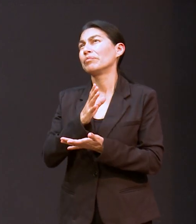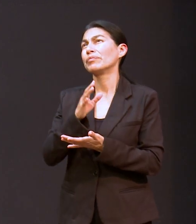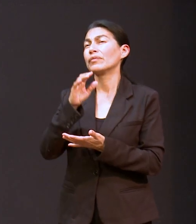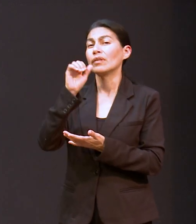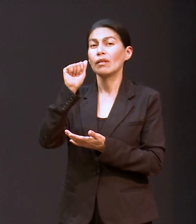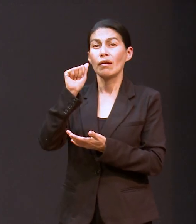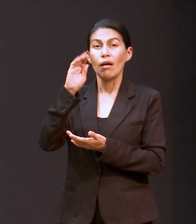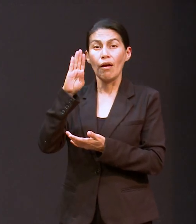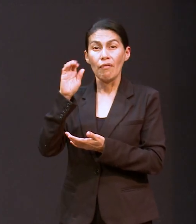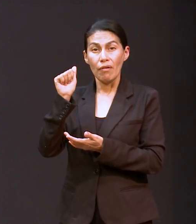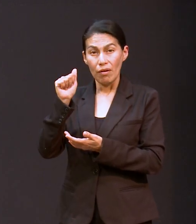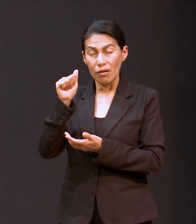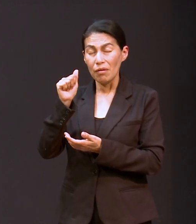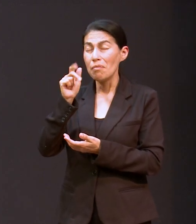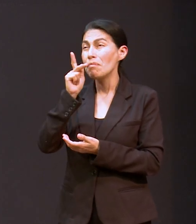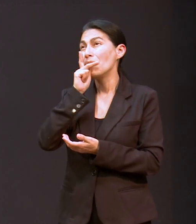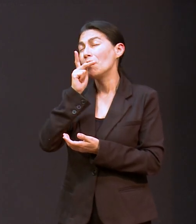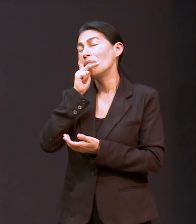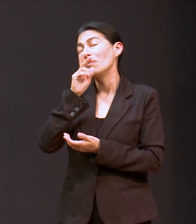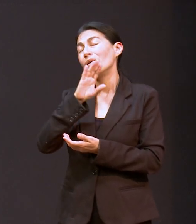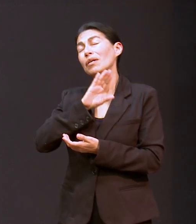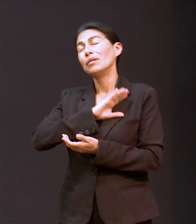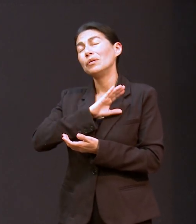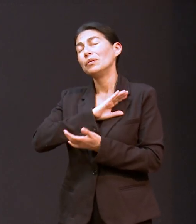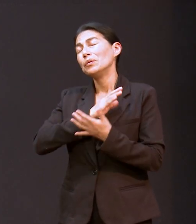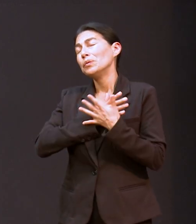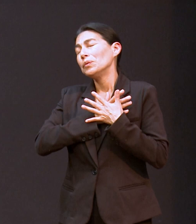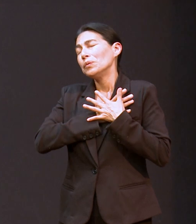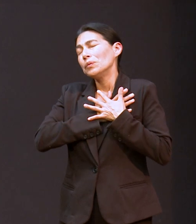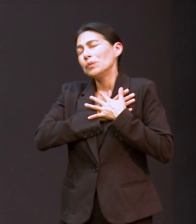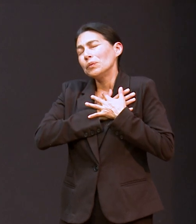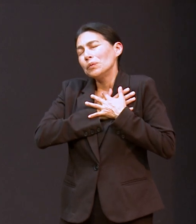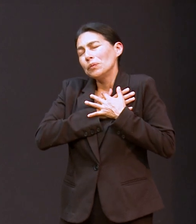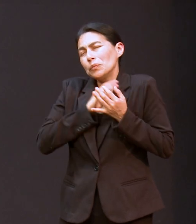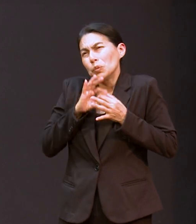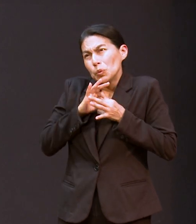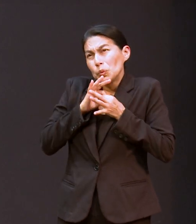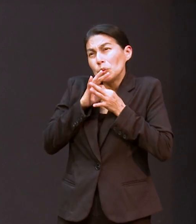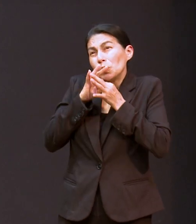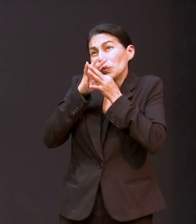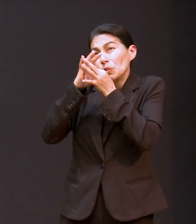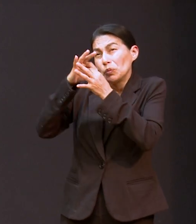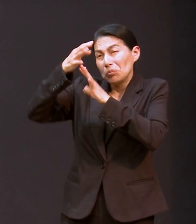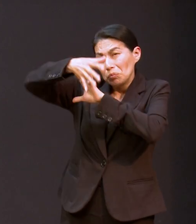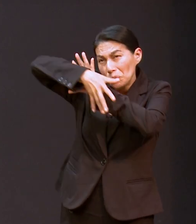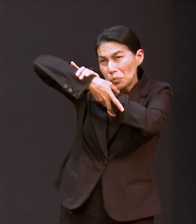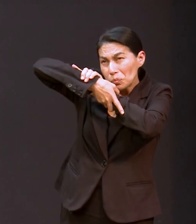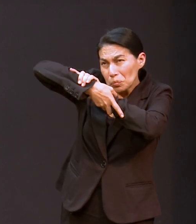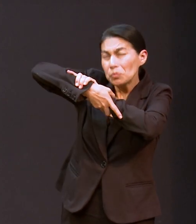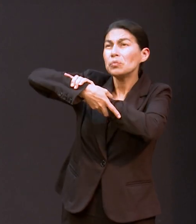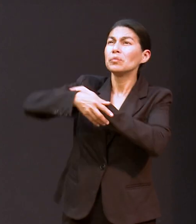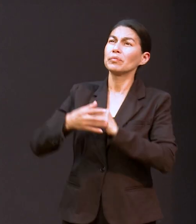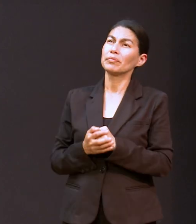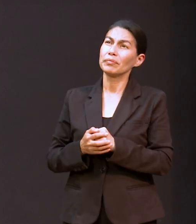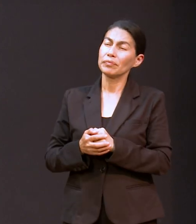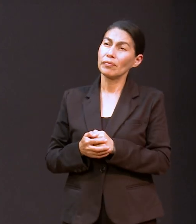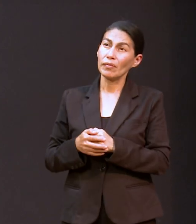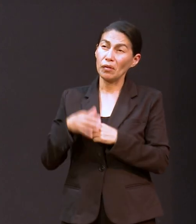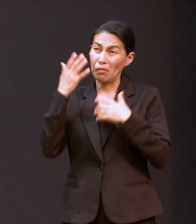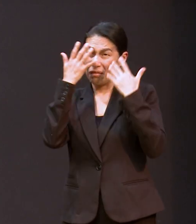Papito no Abba Padre una relación hermosa estrecha segura